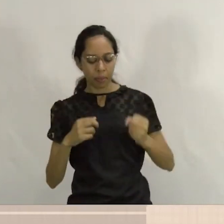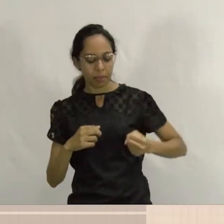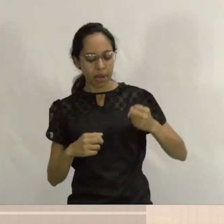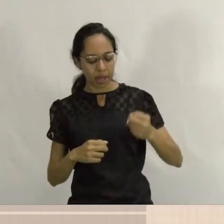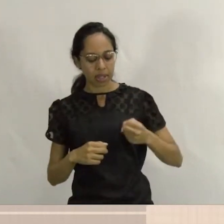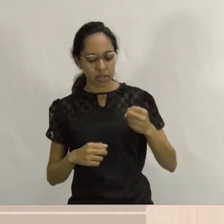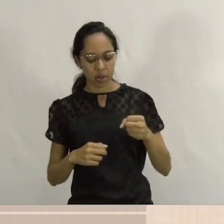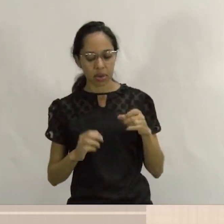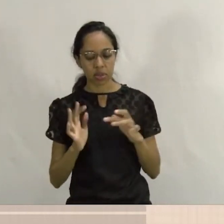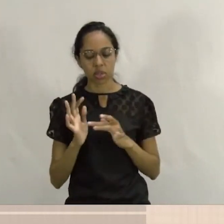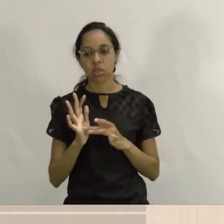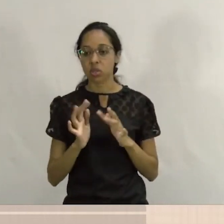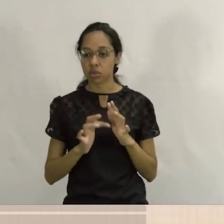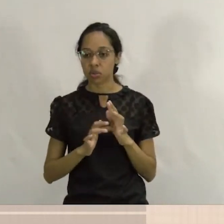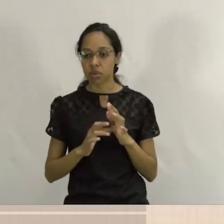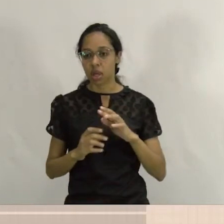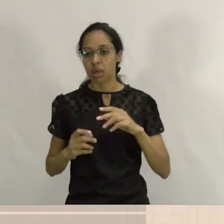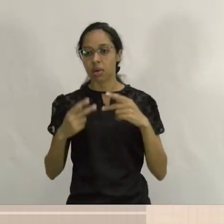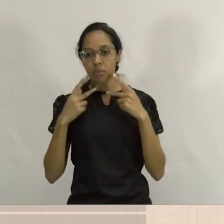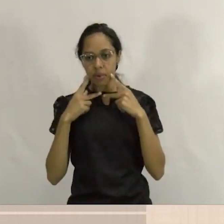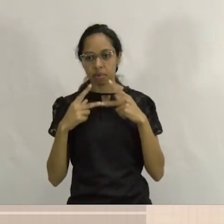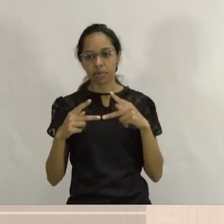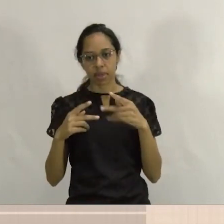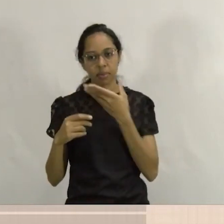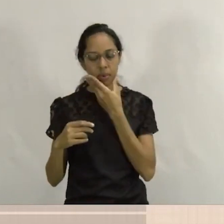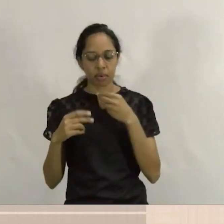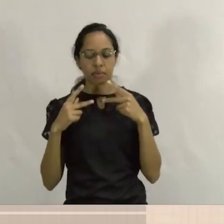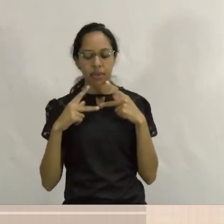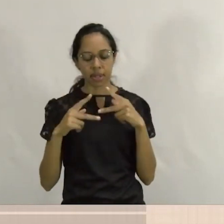Para o pastor das ovelhas o porteiro abre,